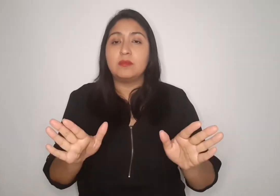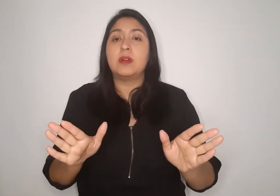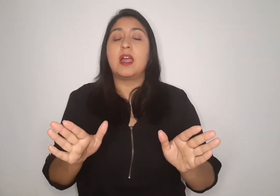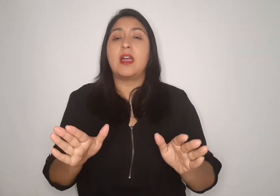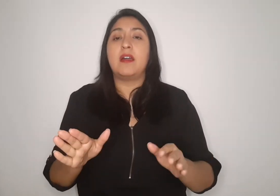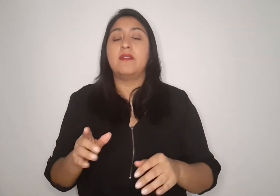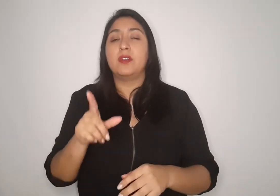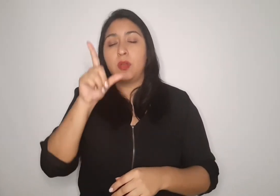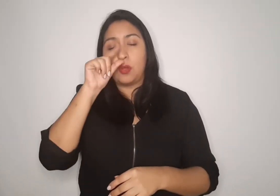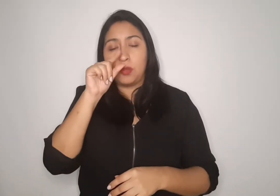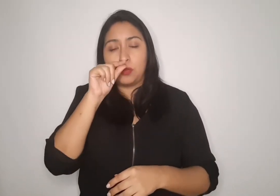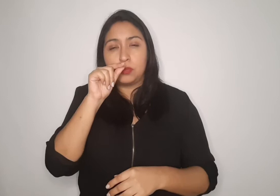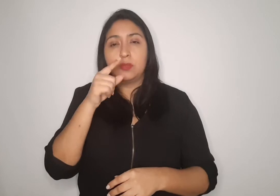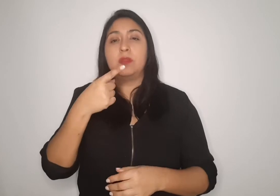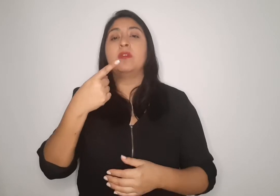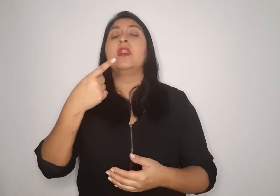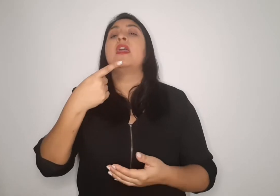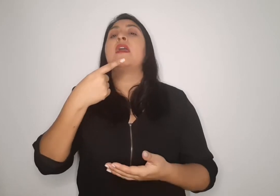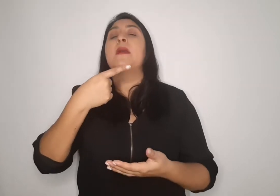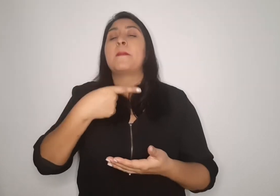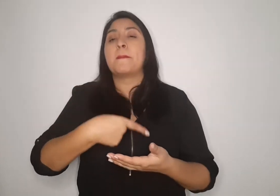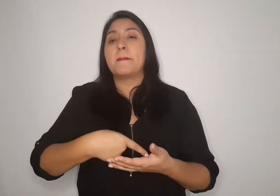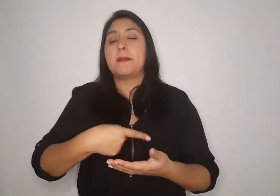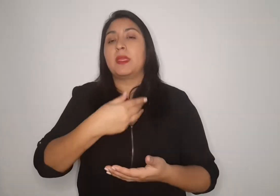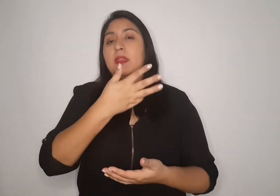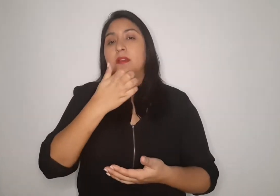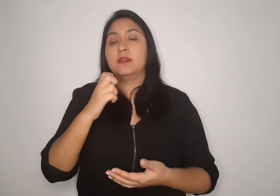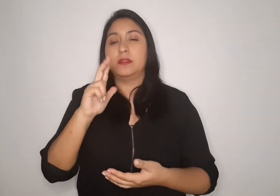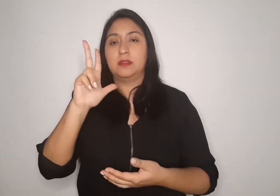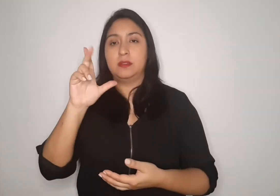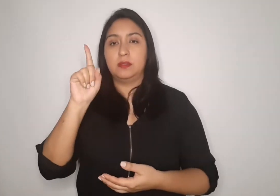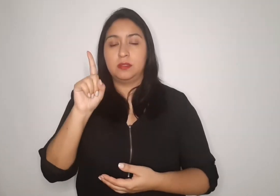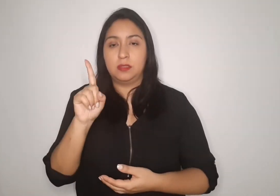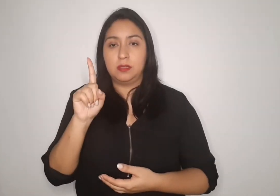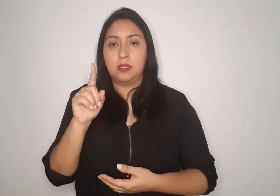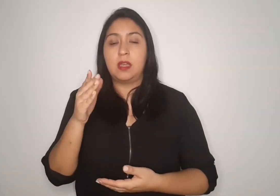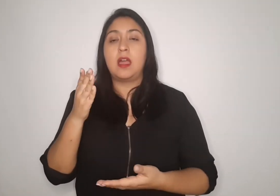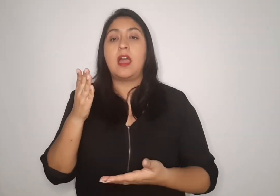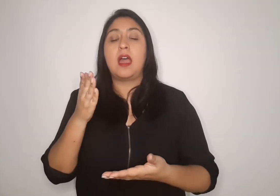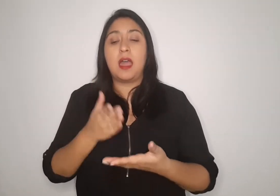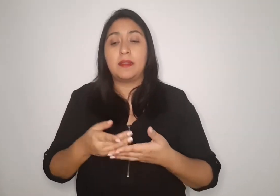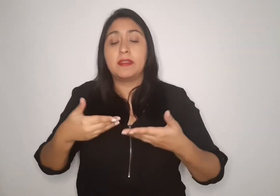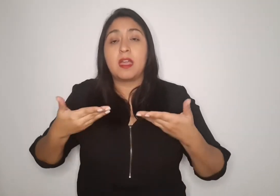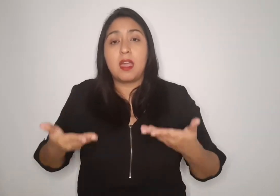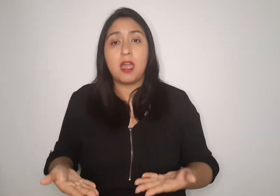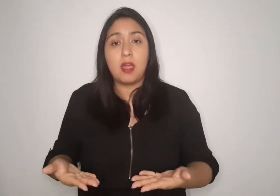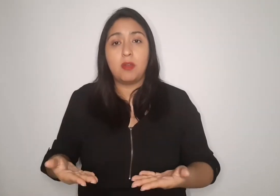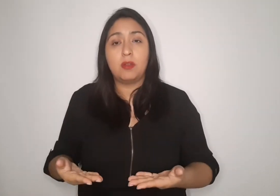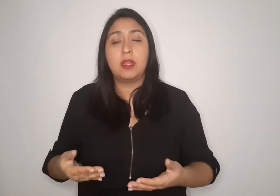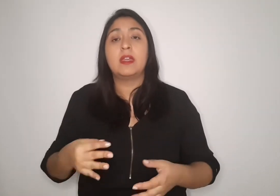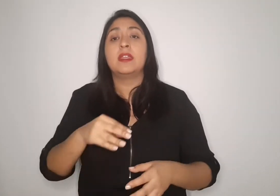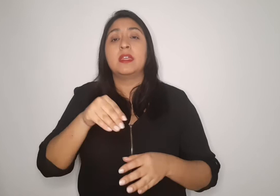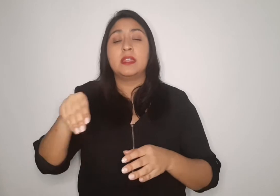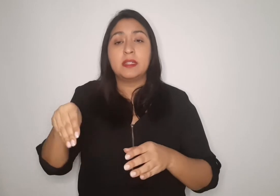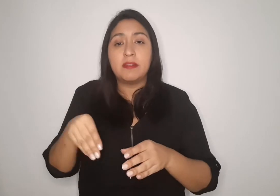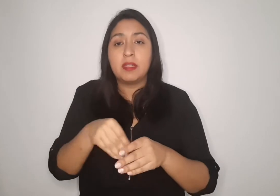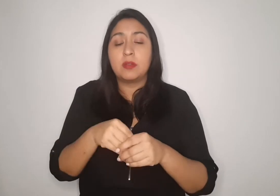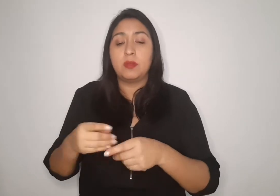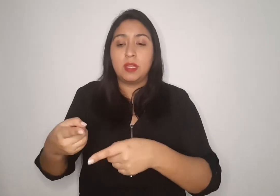de 1981. Hasta entonces, estas permanecían como parte de la así llamada Sociedad